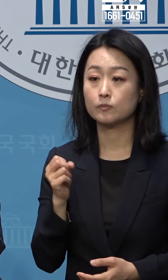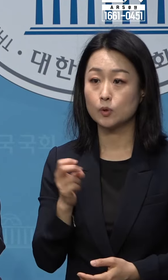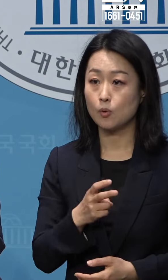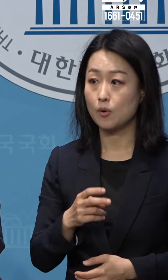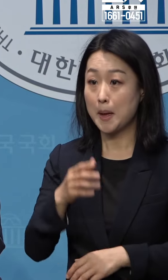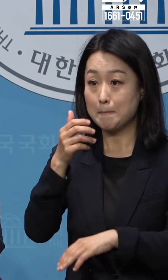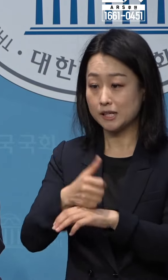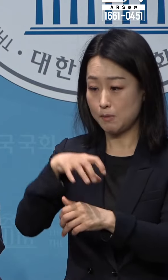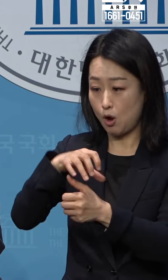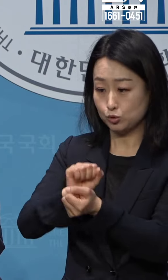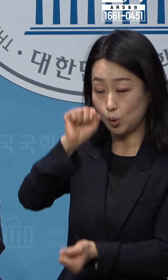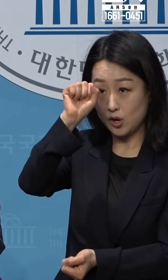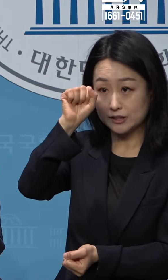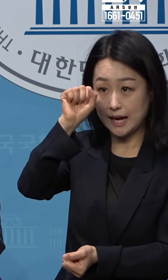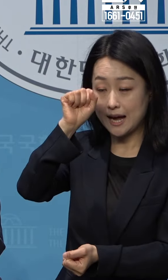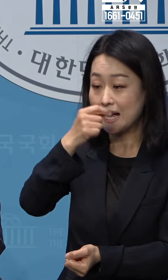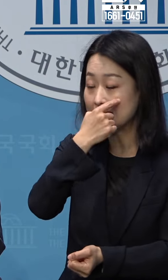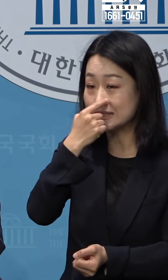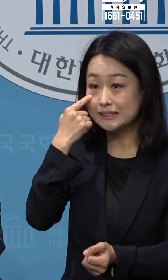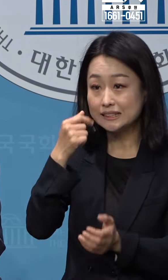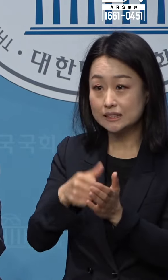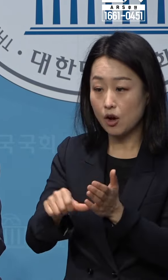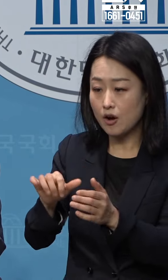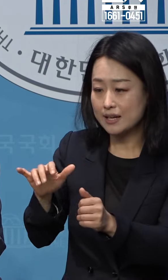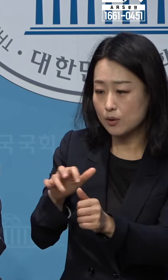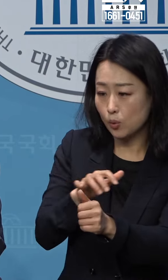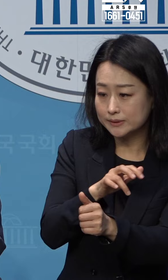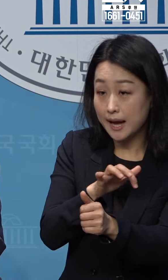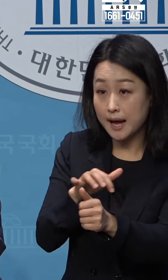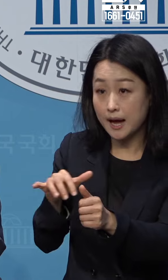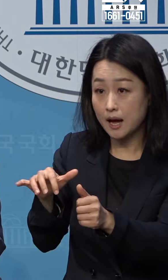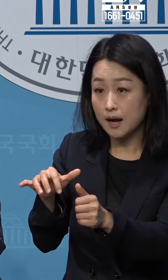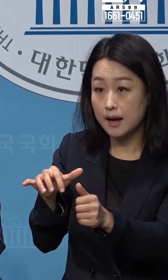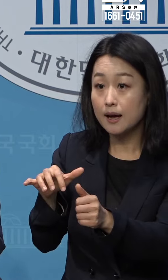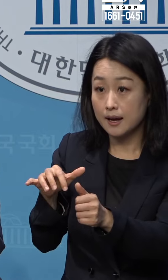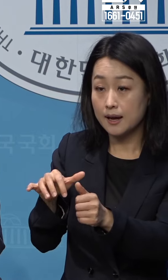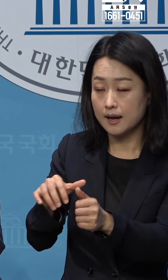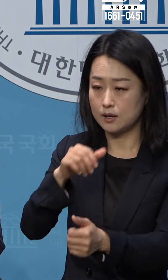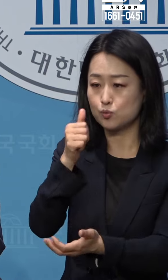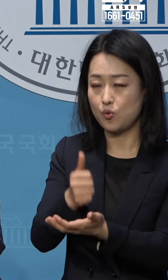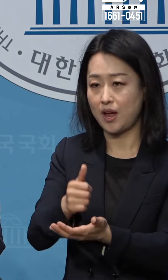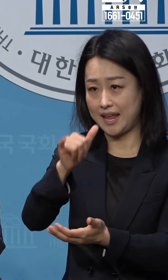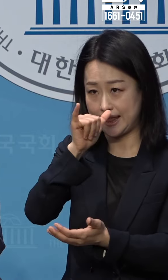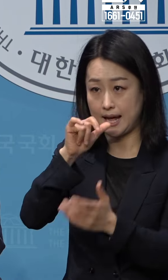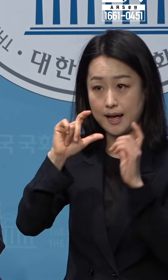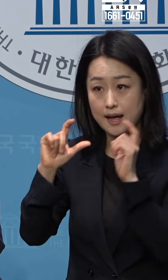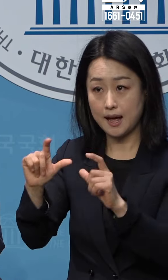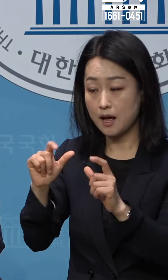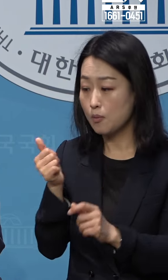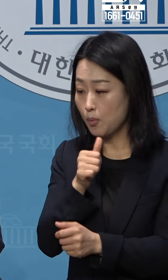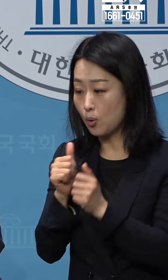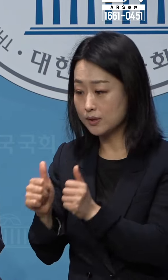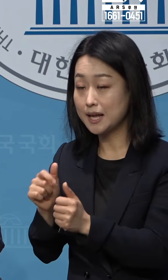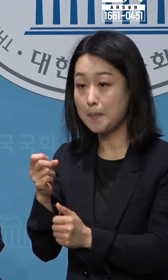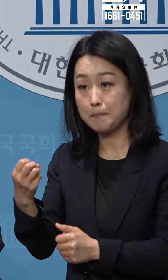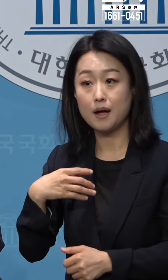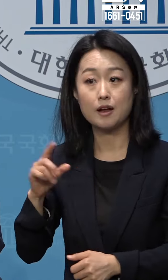구속 영장은 진거 임열 교사를 범죄 사실로 하였는데 변호인에